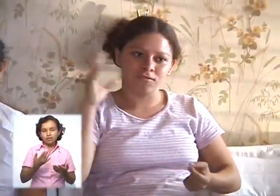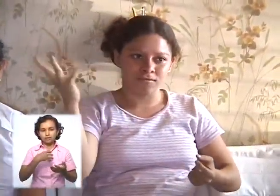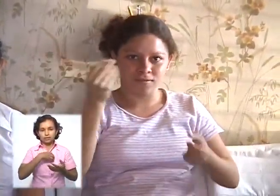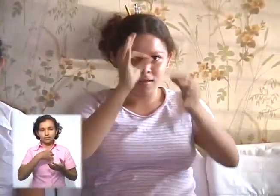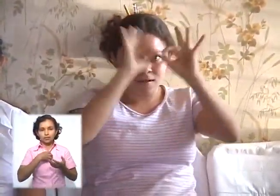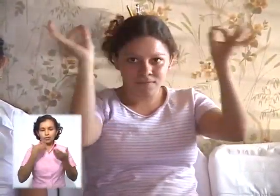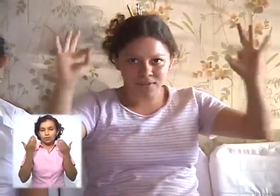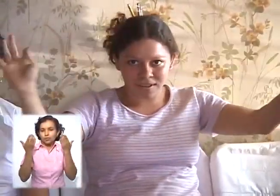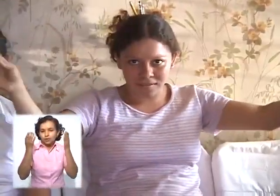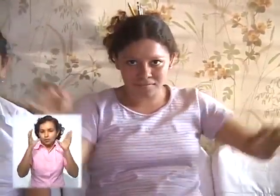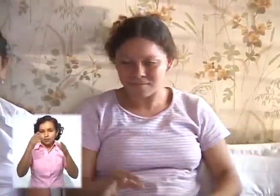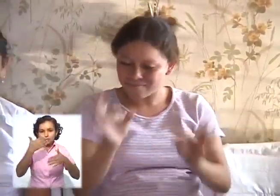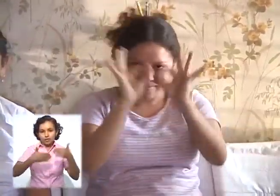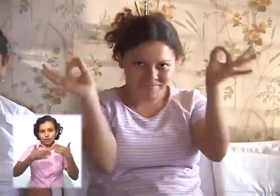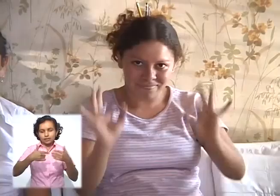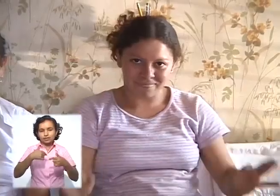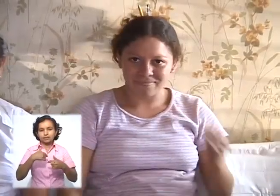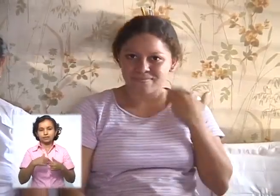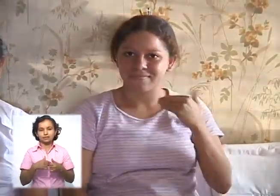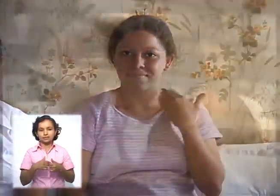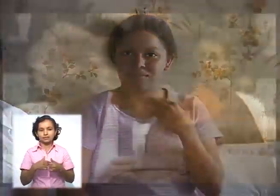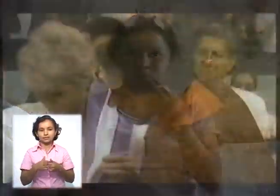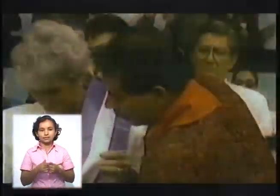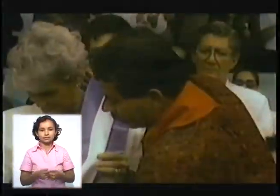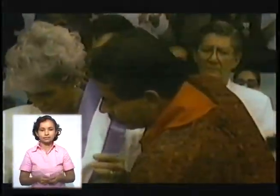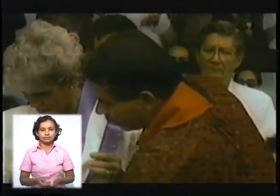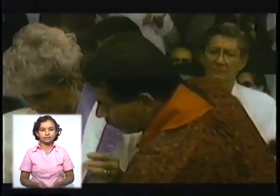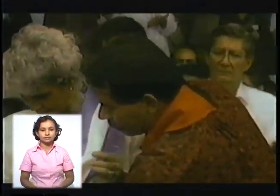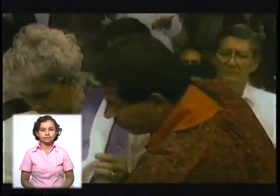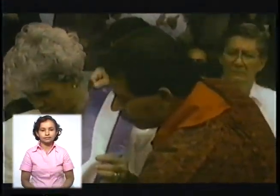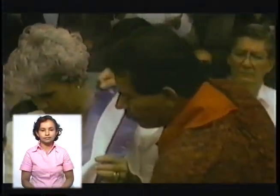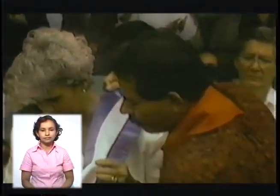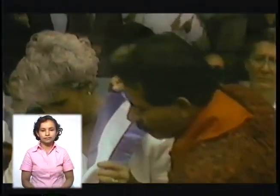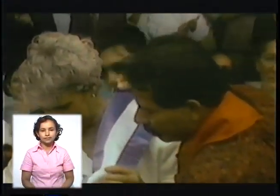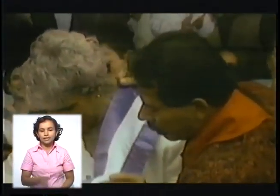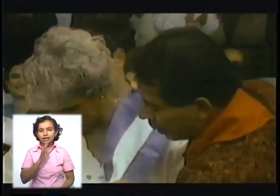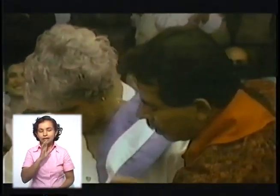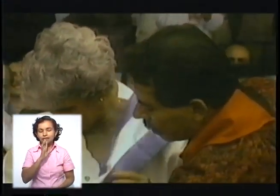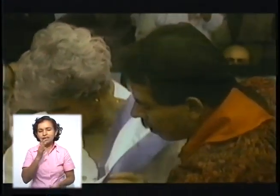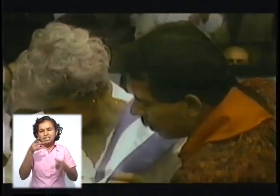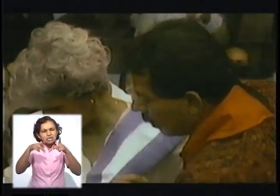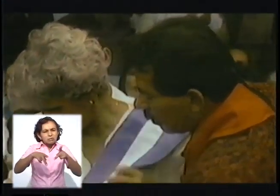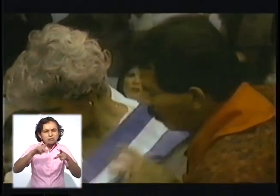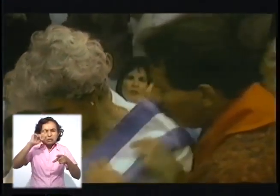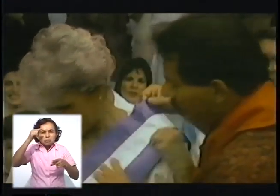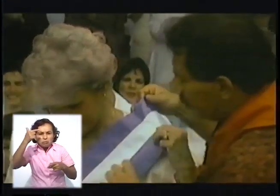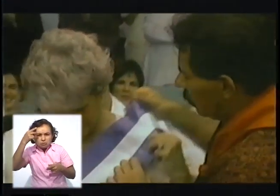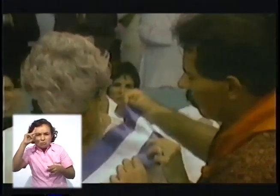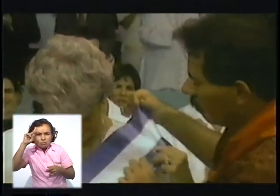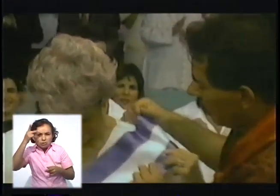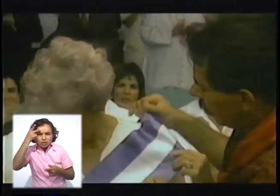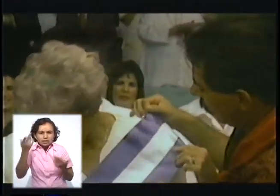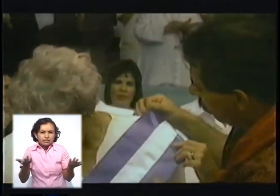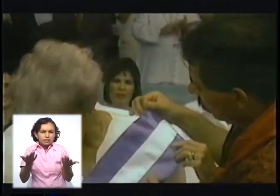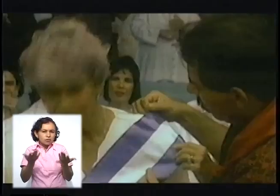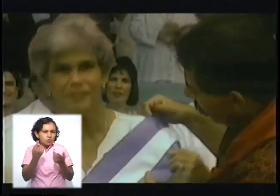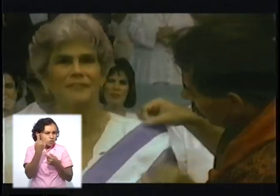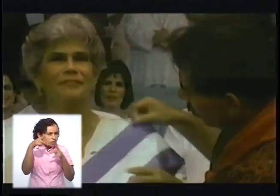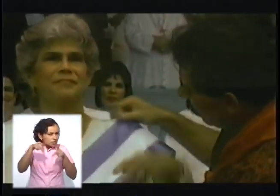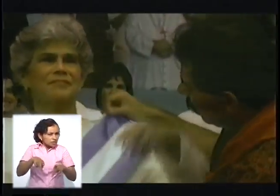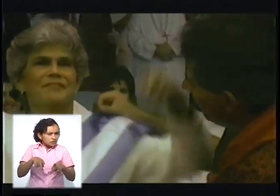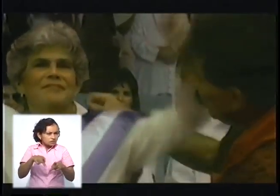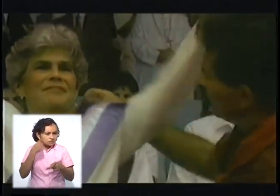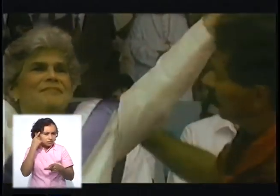A la hora de nombrar a personalidades de la política nacional, el idioma no solo identifica a una persona, también resucita en la memoria